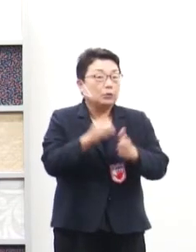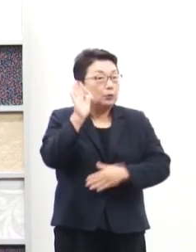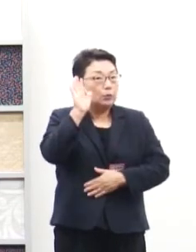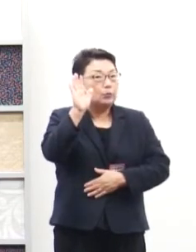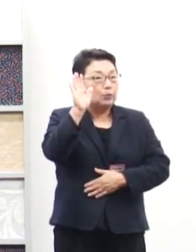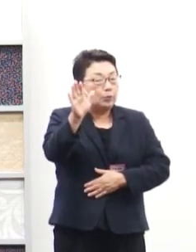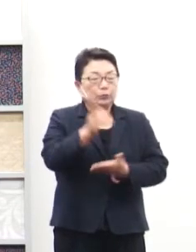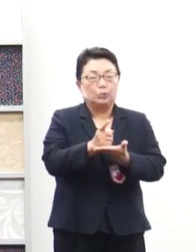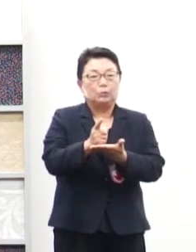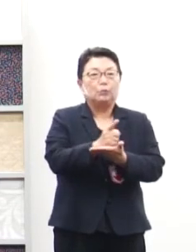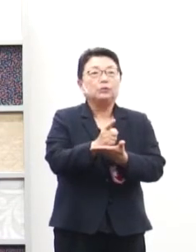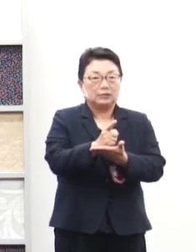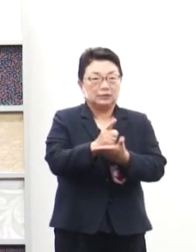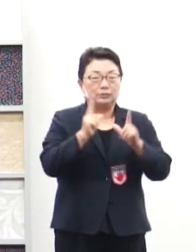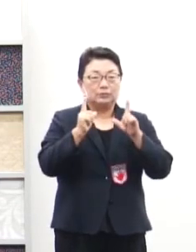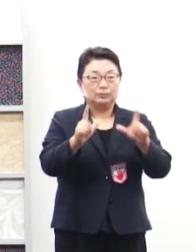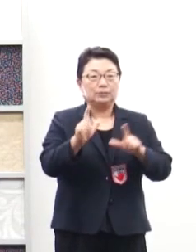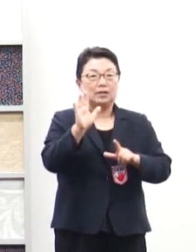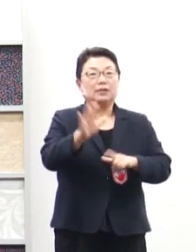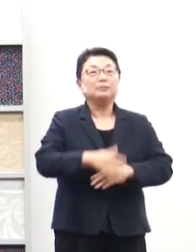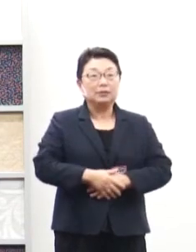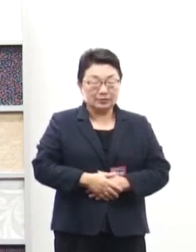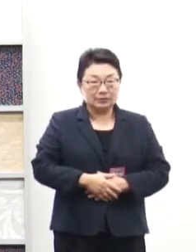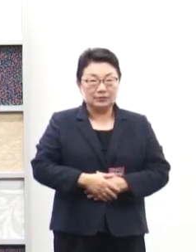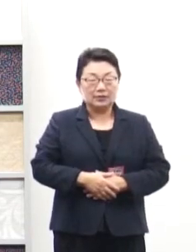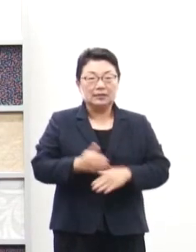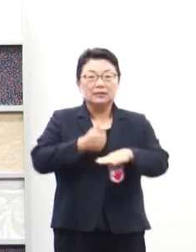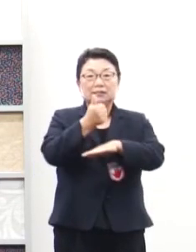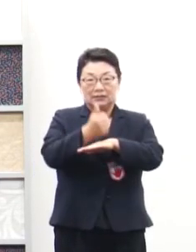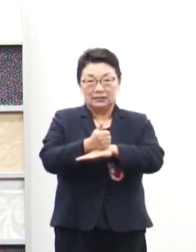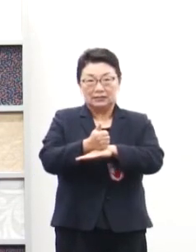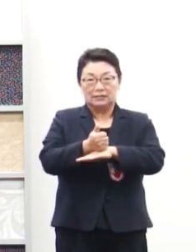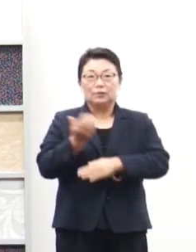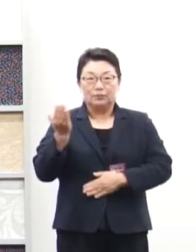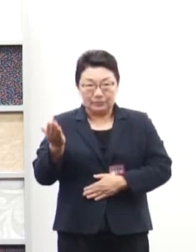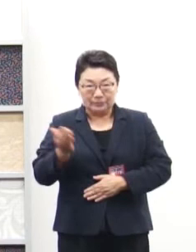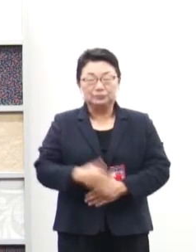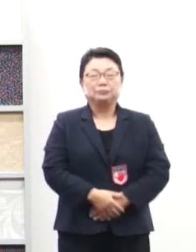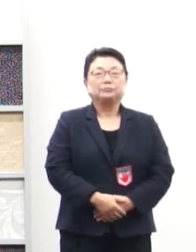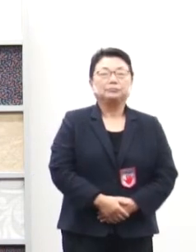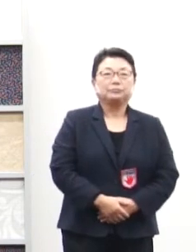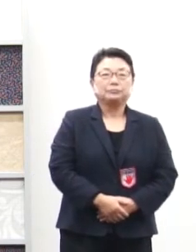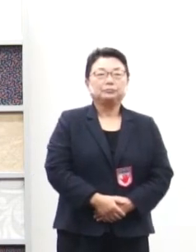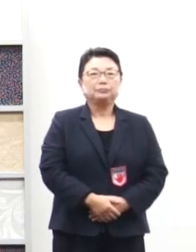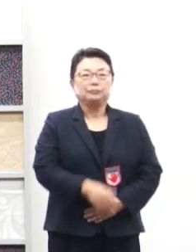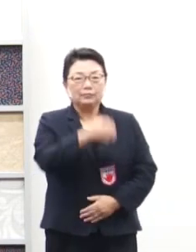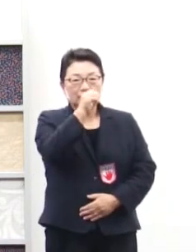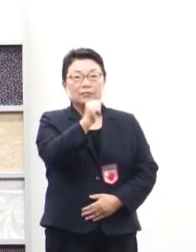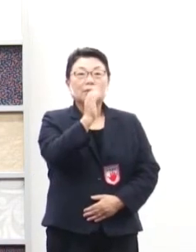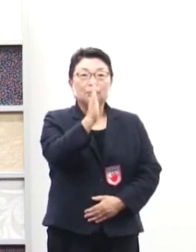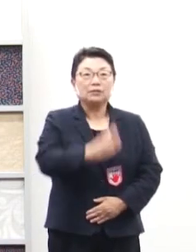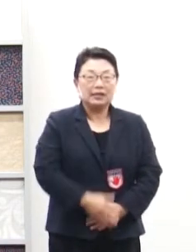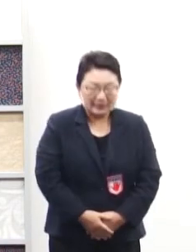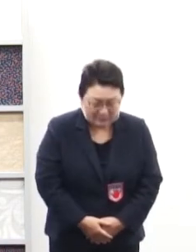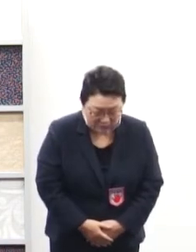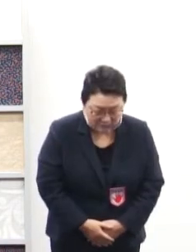基本方針についてということになっております。それでは長崎知事からコメントを発表いたします。 はい、それではよろしくお願いいたします